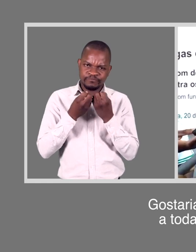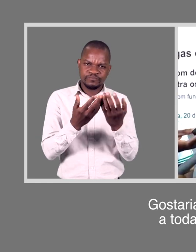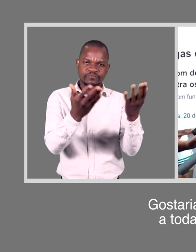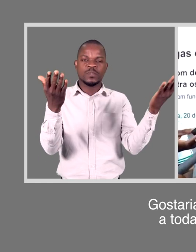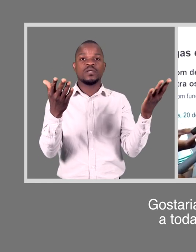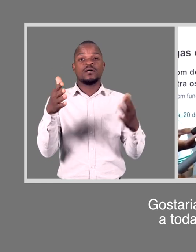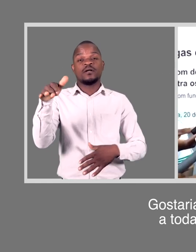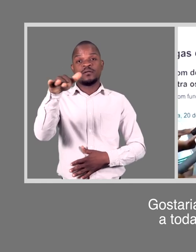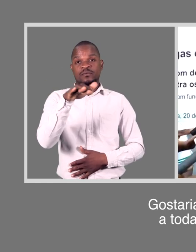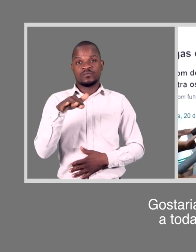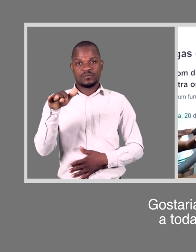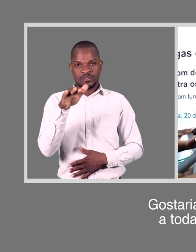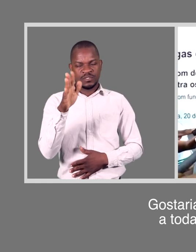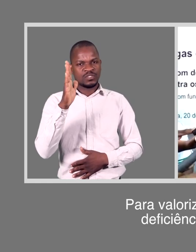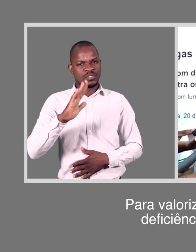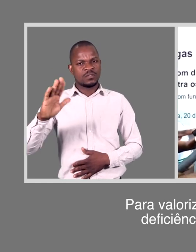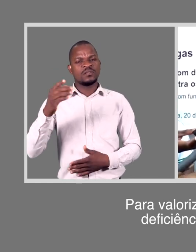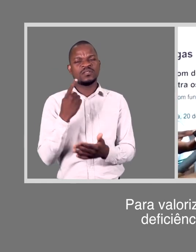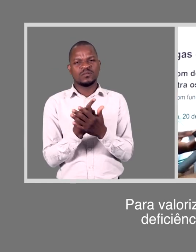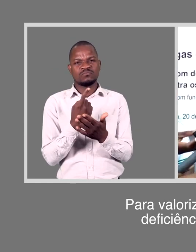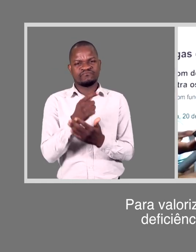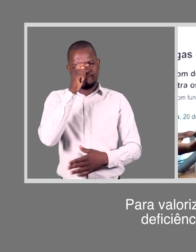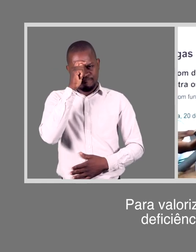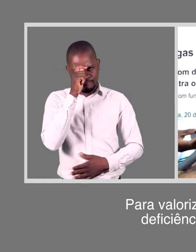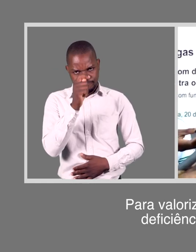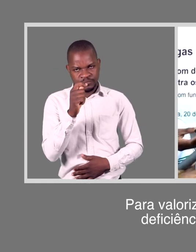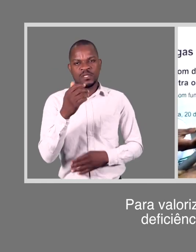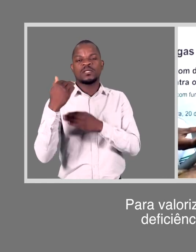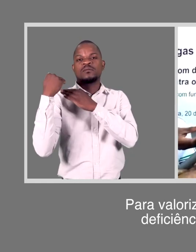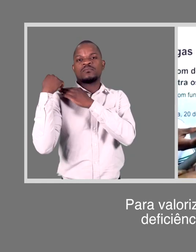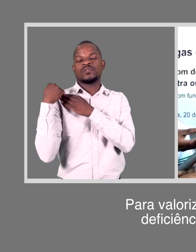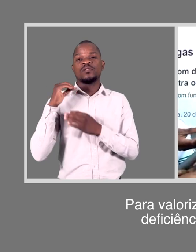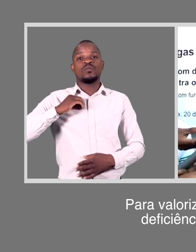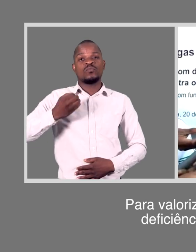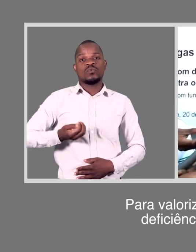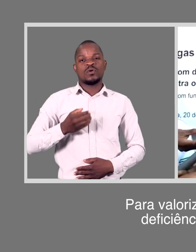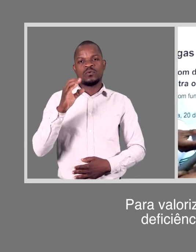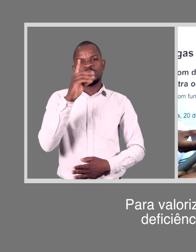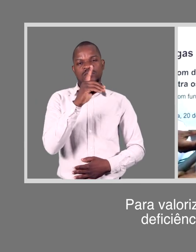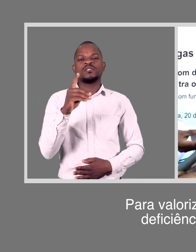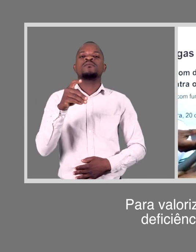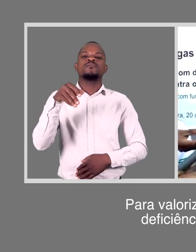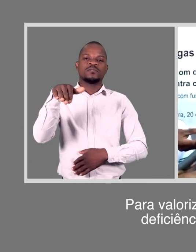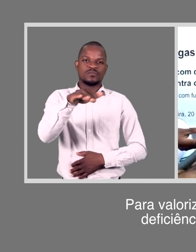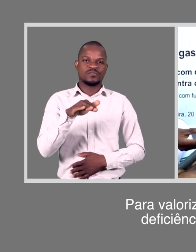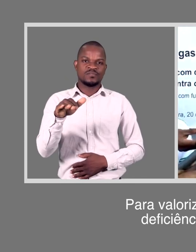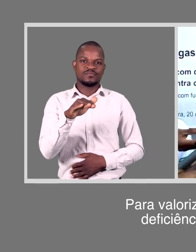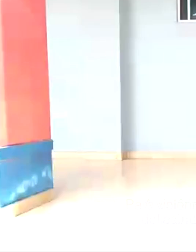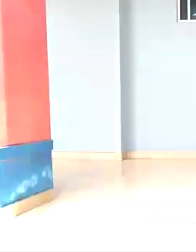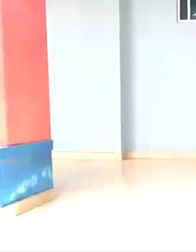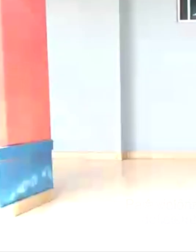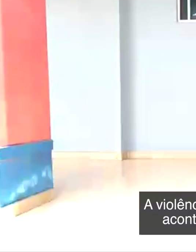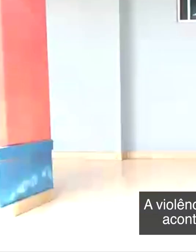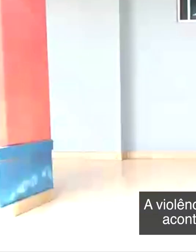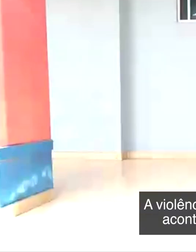claro a toda a sociedade em geral para valorizar o papel da mulher com deficiência dentro da sociedade.